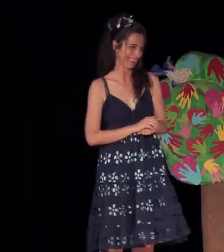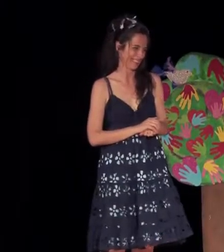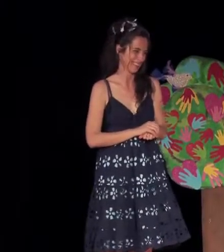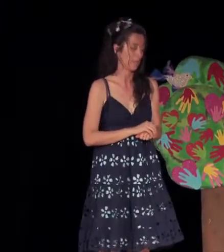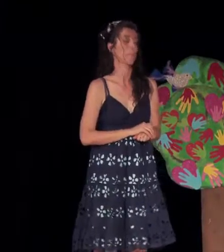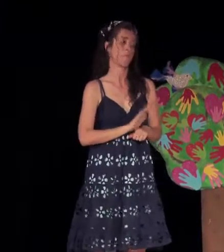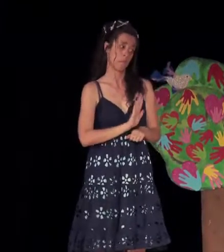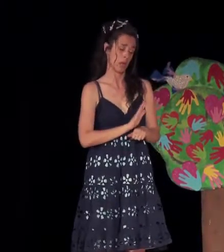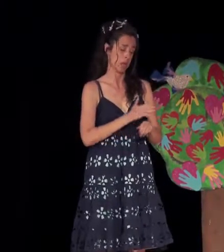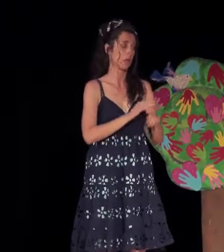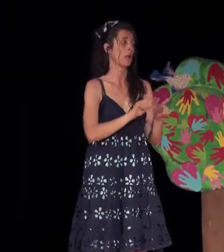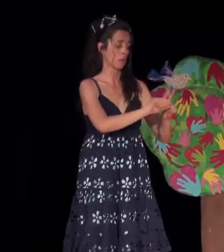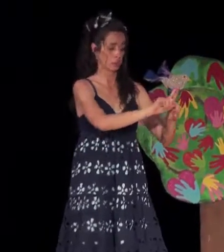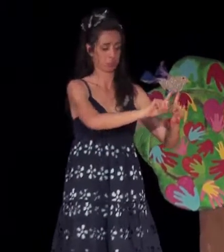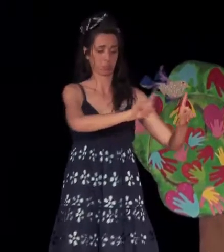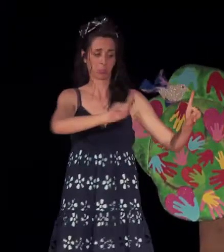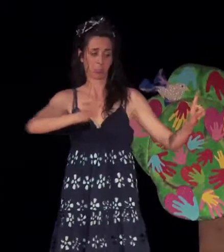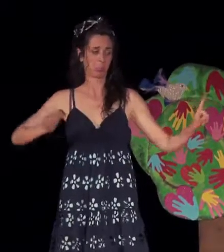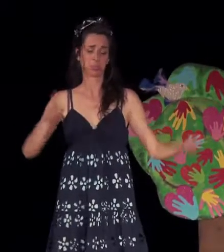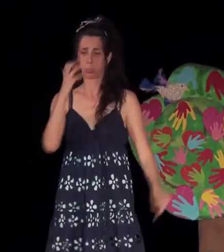Mais on va être triste de se quitter.